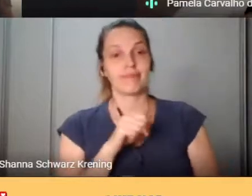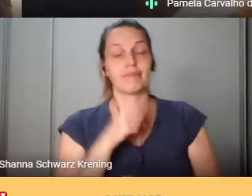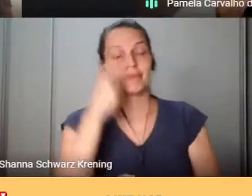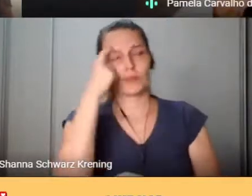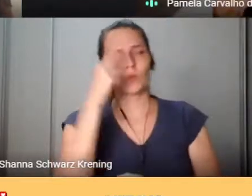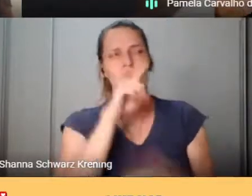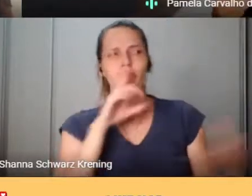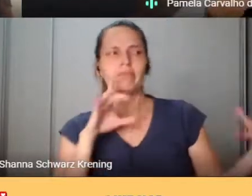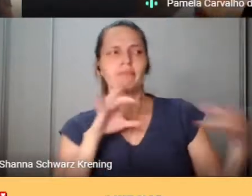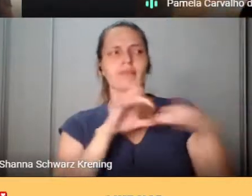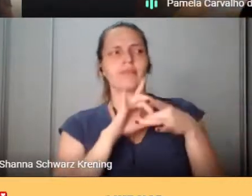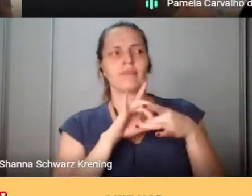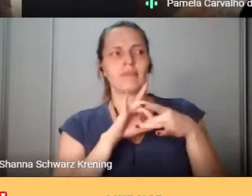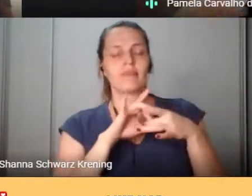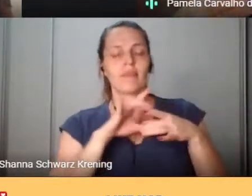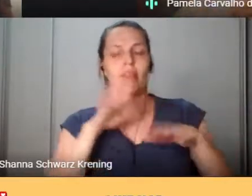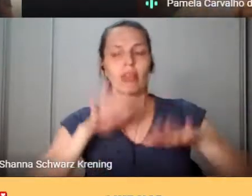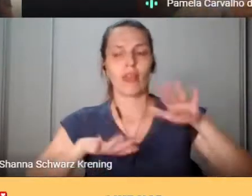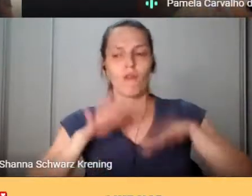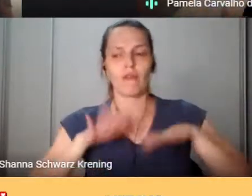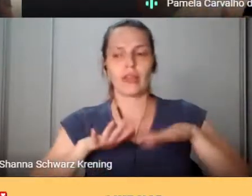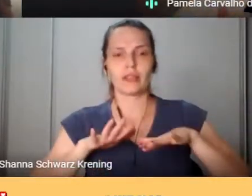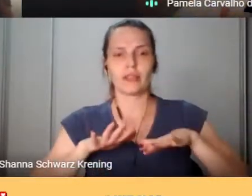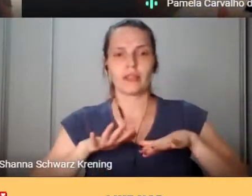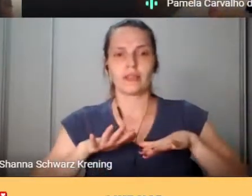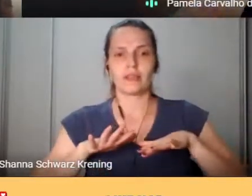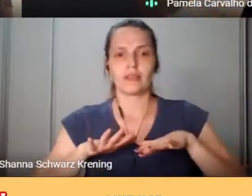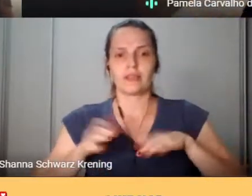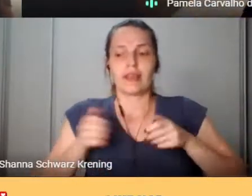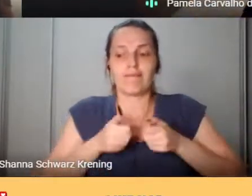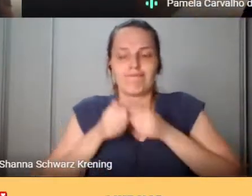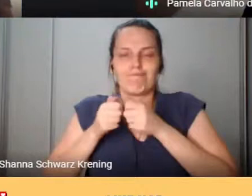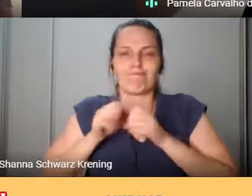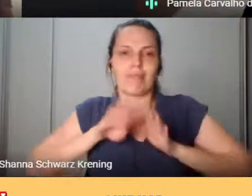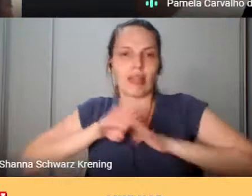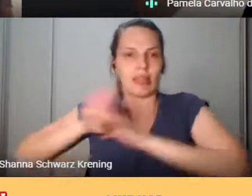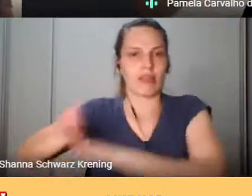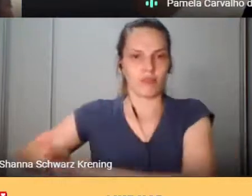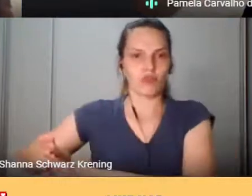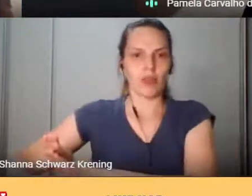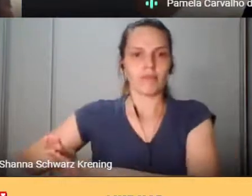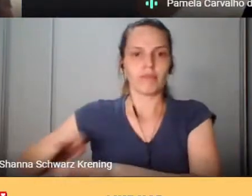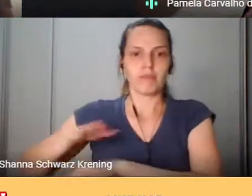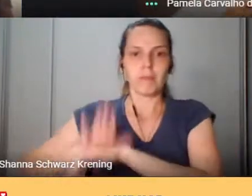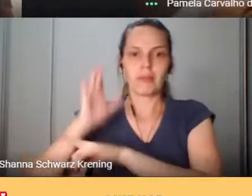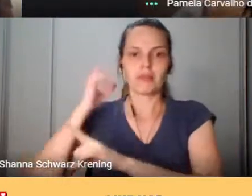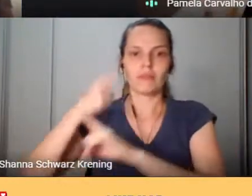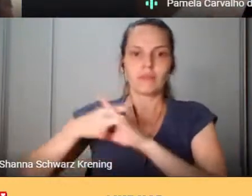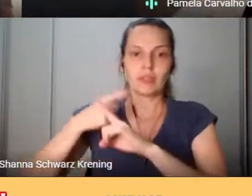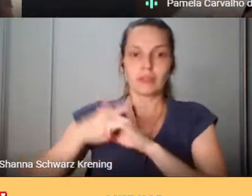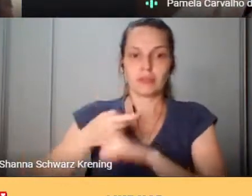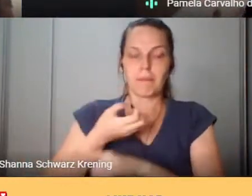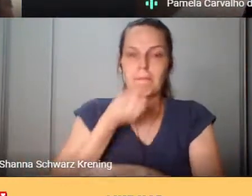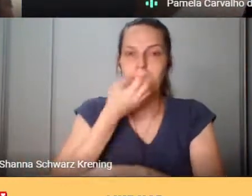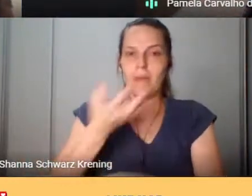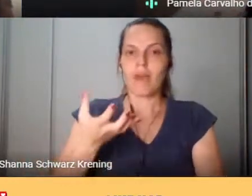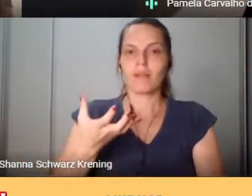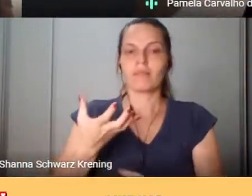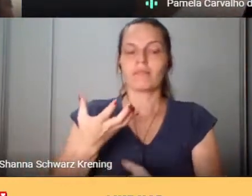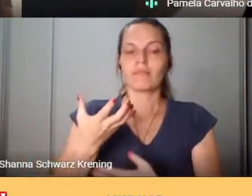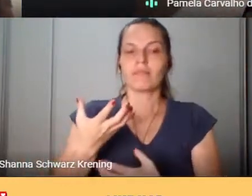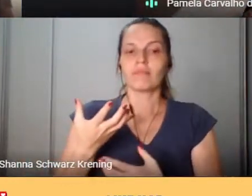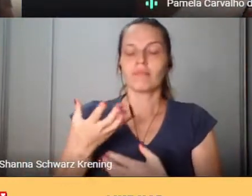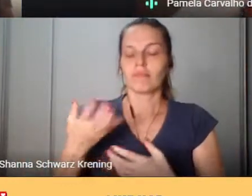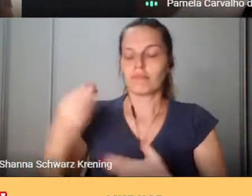né? Desconectar mais vezes, eu acho que é um dos pontos centrais para desenvolver bem-estar digital, né? E é o que